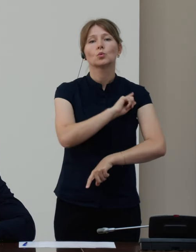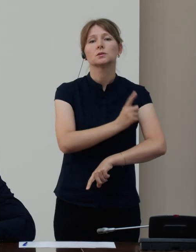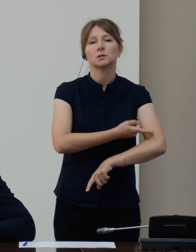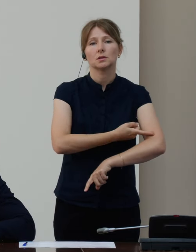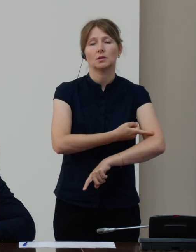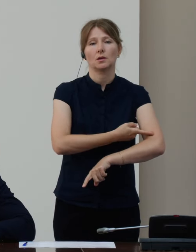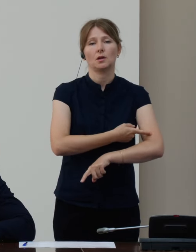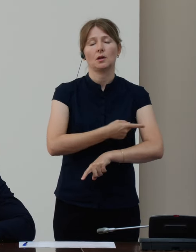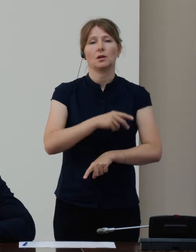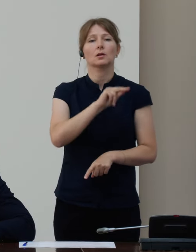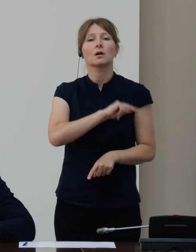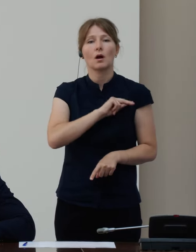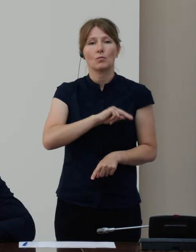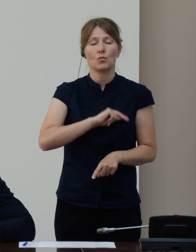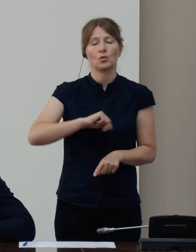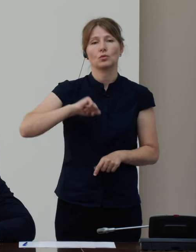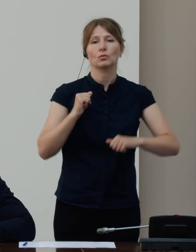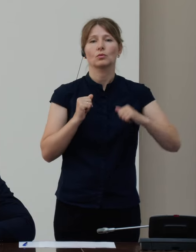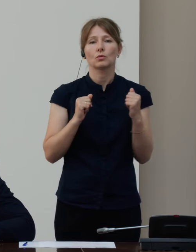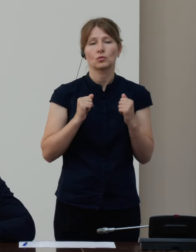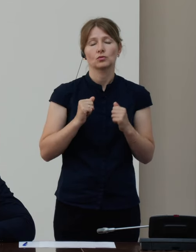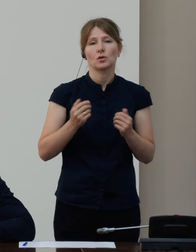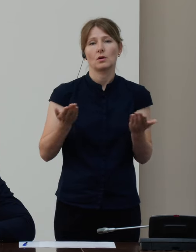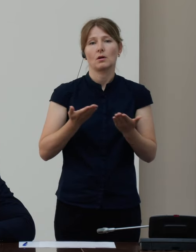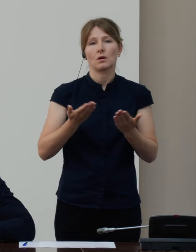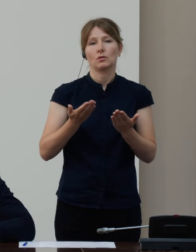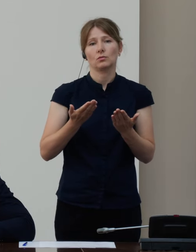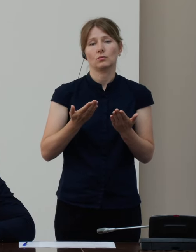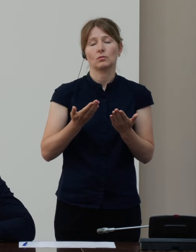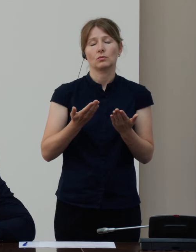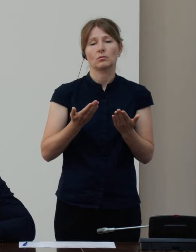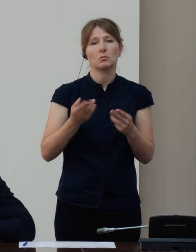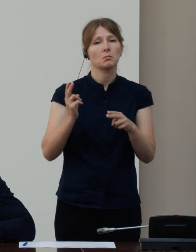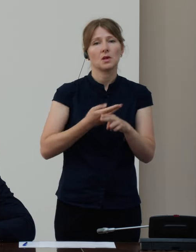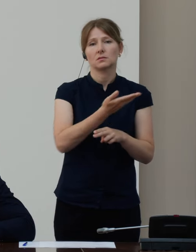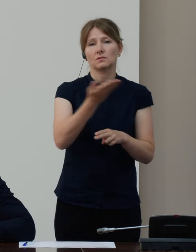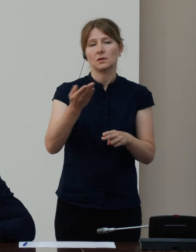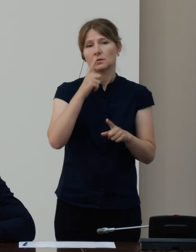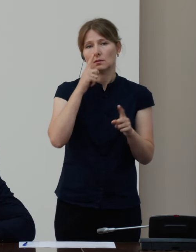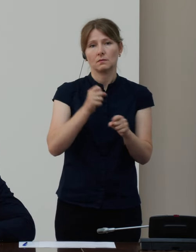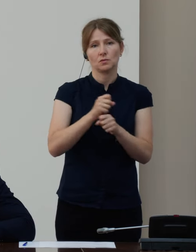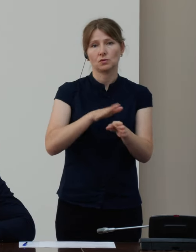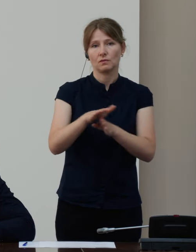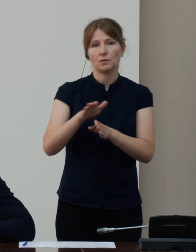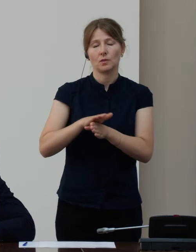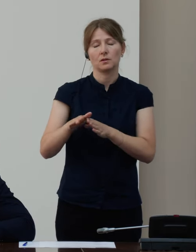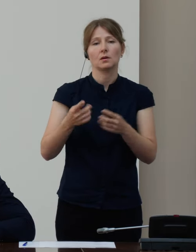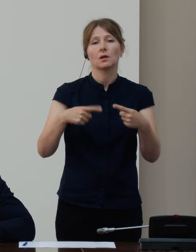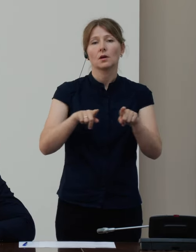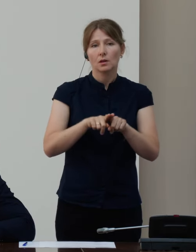colegile și colegii noștri din prima linie, nimic nu o să ne reușească. Eu vreau încă o dată